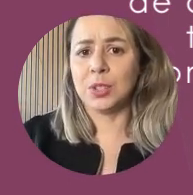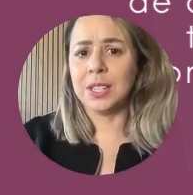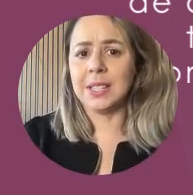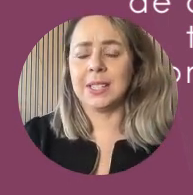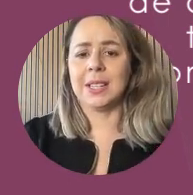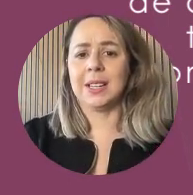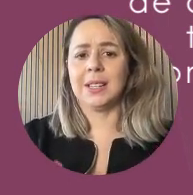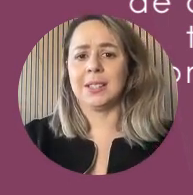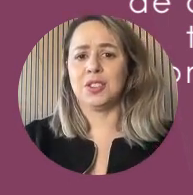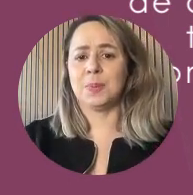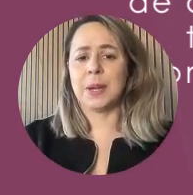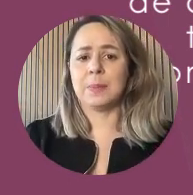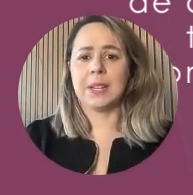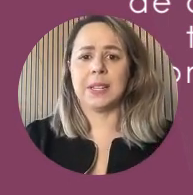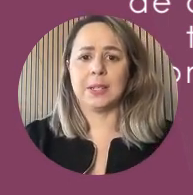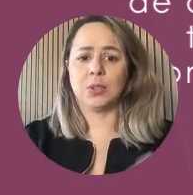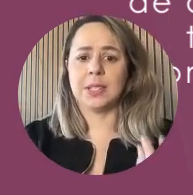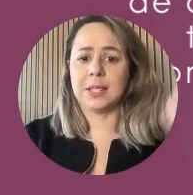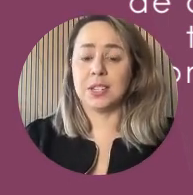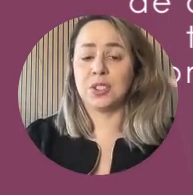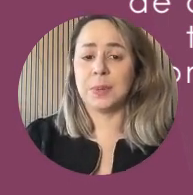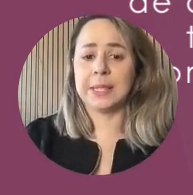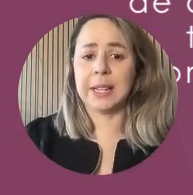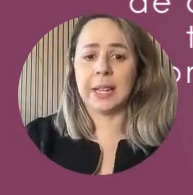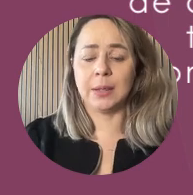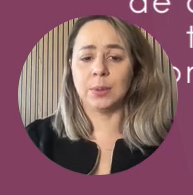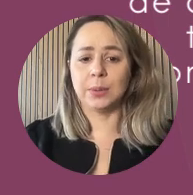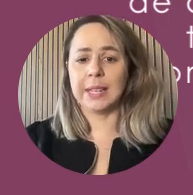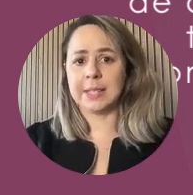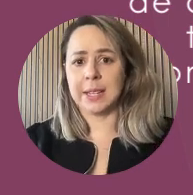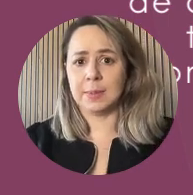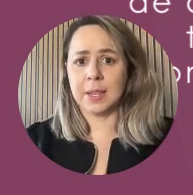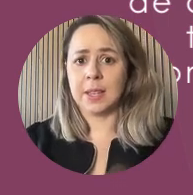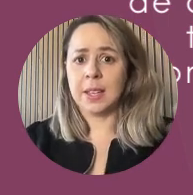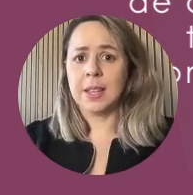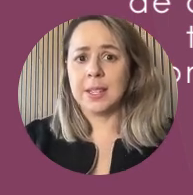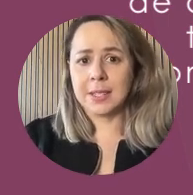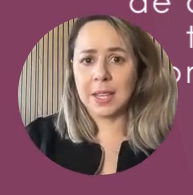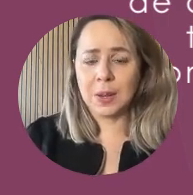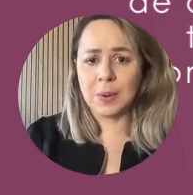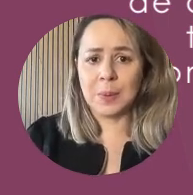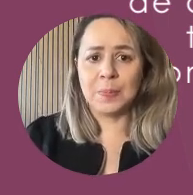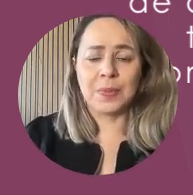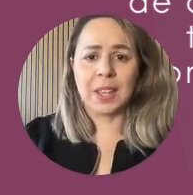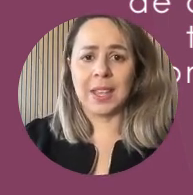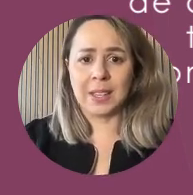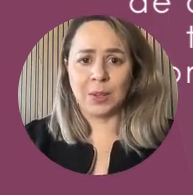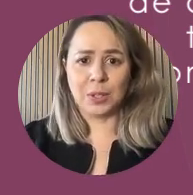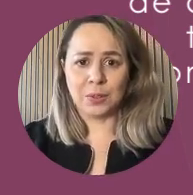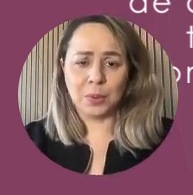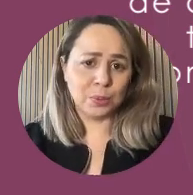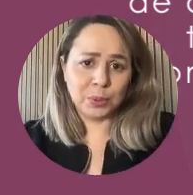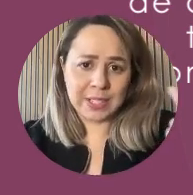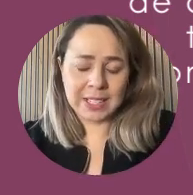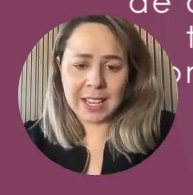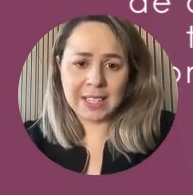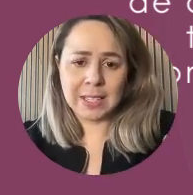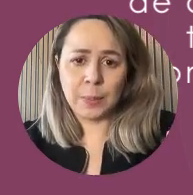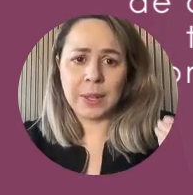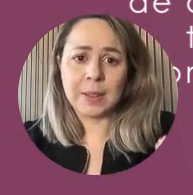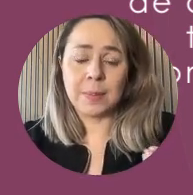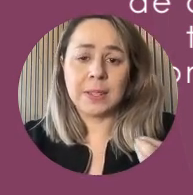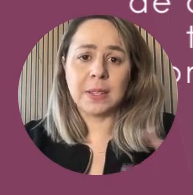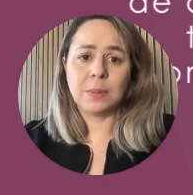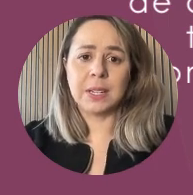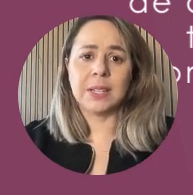criança autista? Se a gente pega uma criança autista, se a gente pensar lá no DSM-5, que o nível 1, 2, 3,